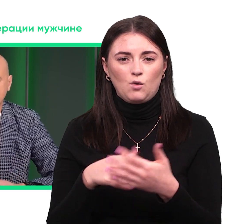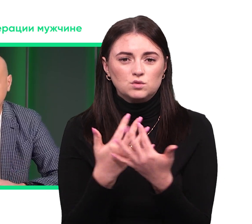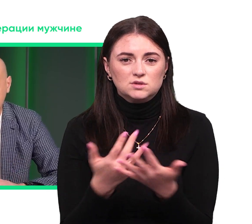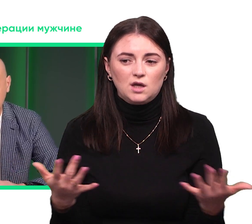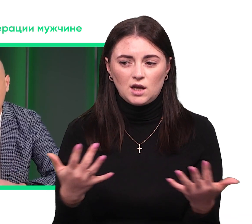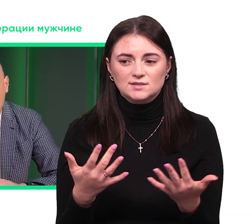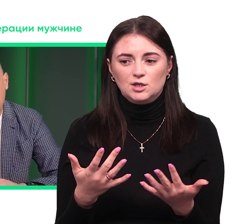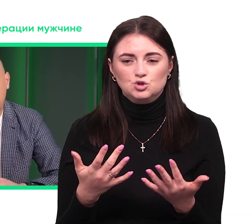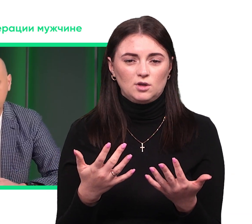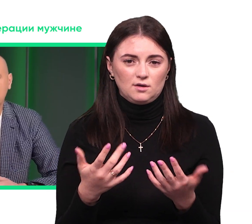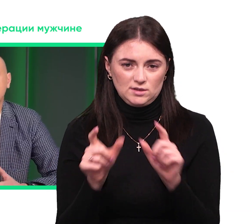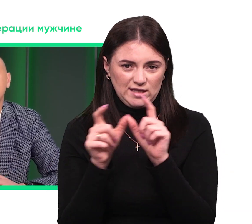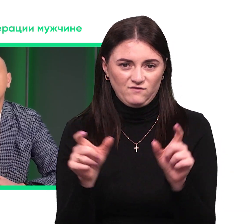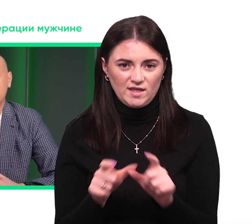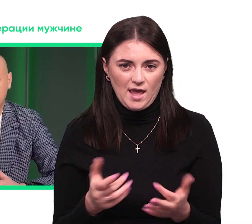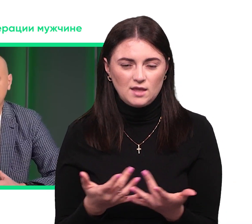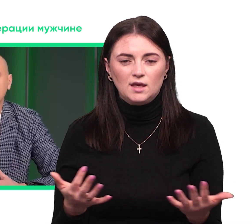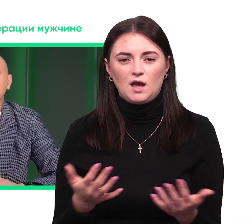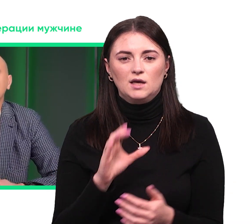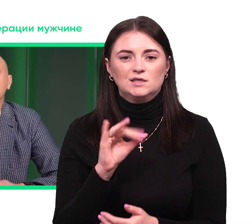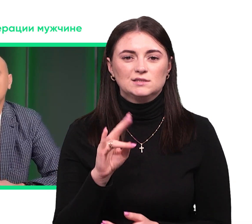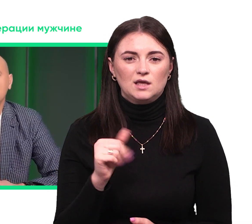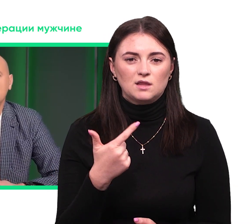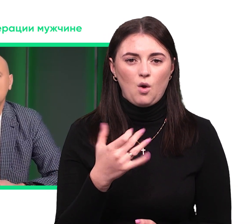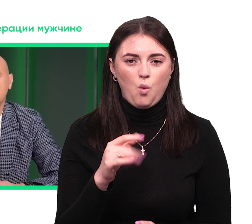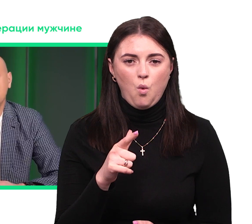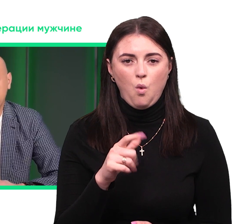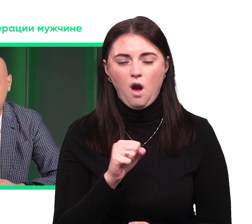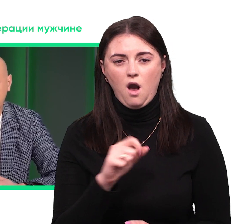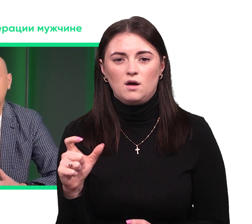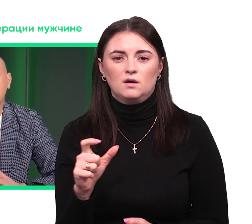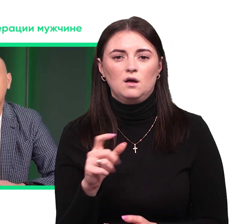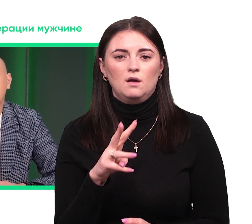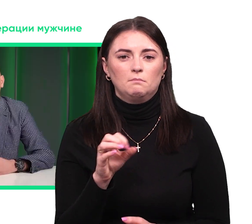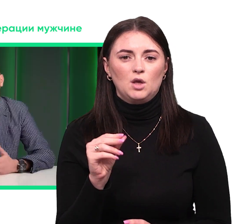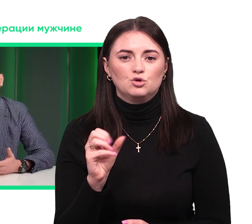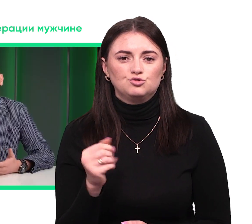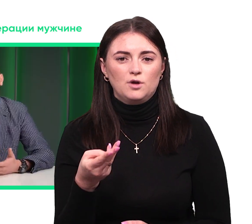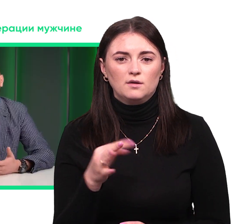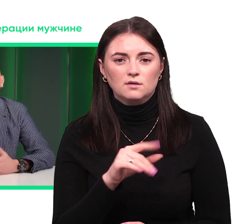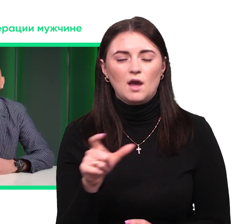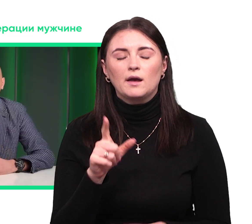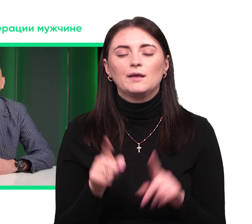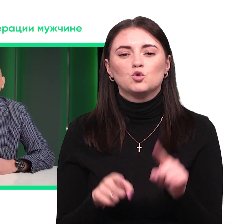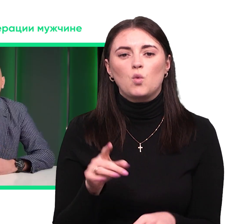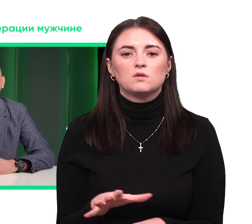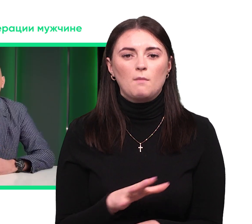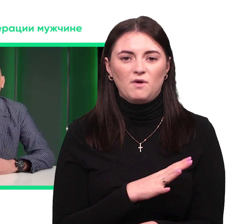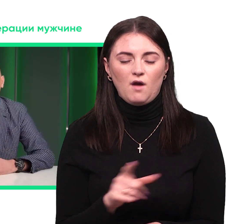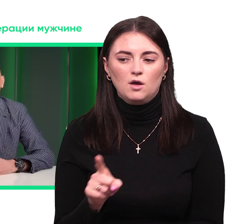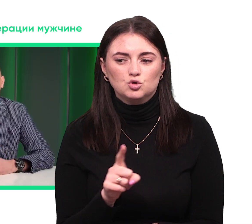различных заведениях, там, в синагогах, в мечетях. Иногда бывает,